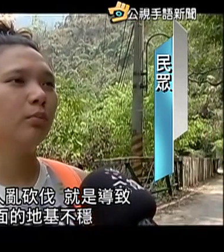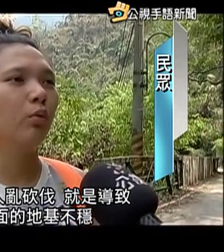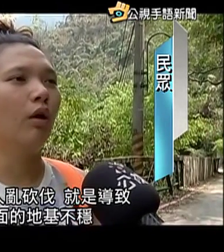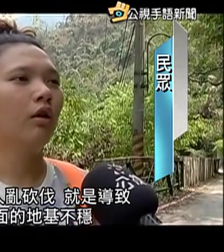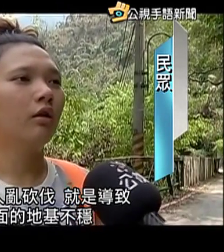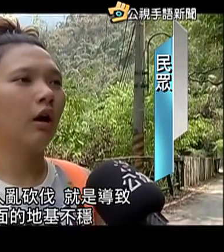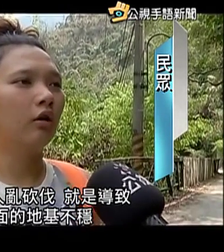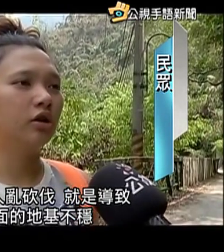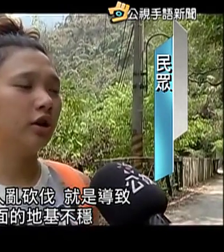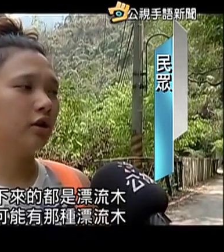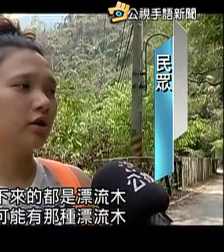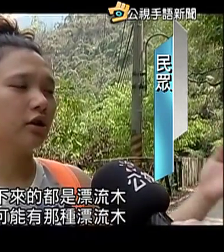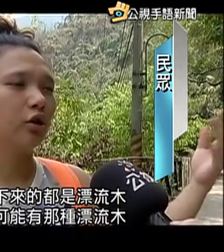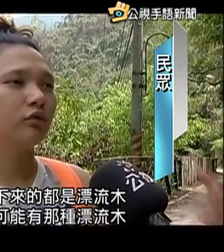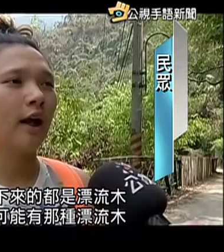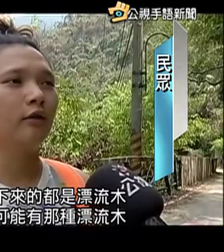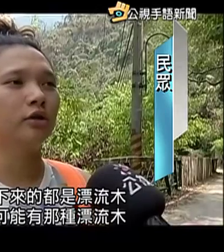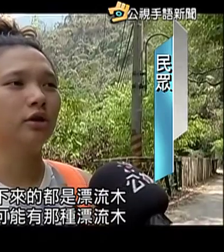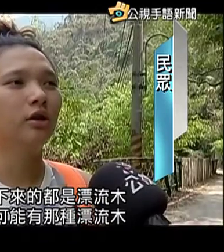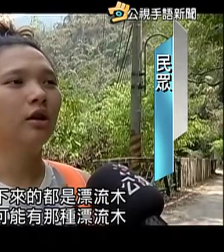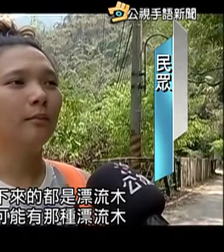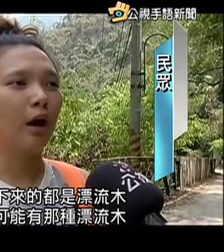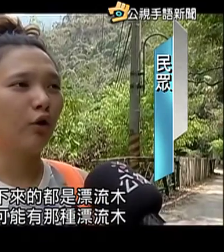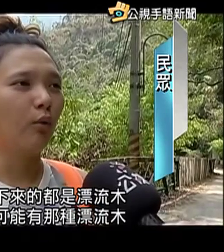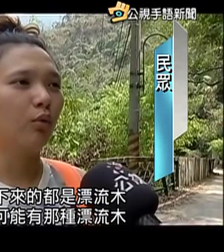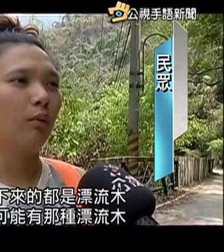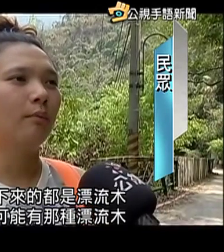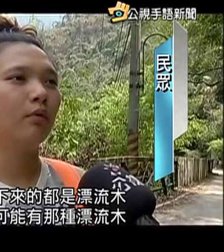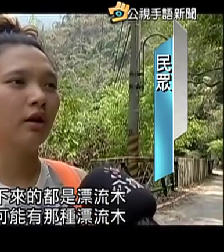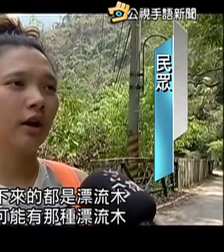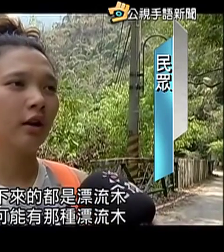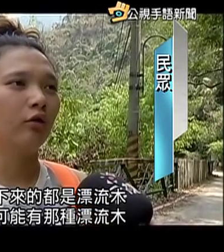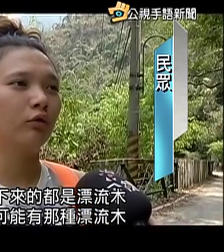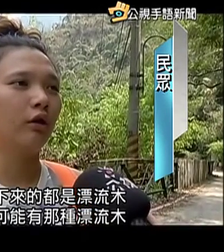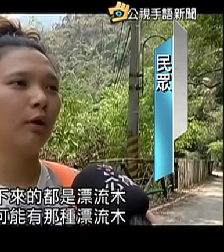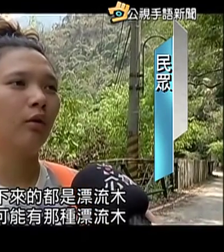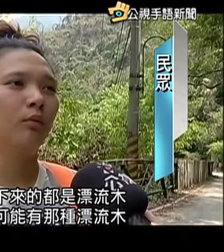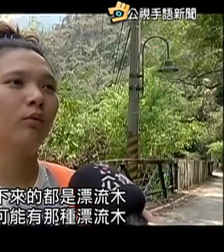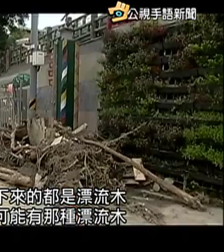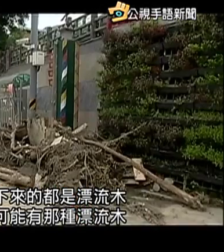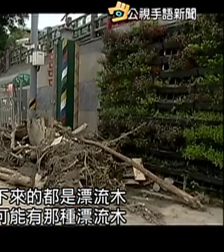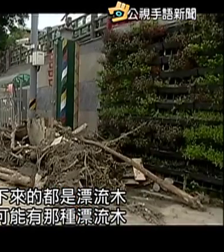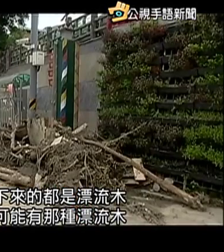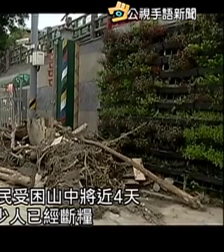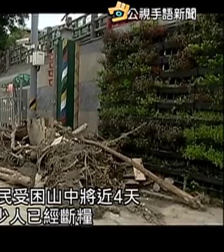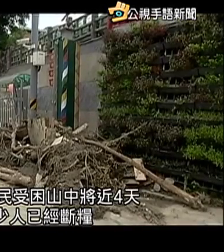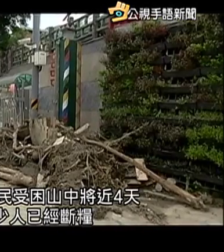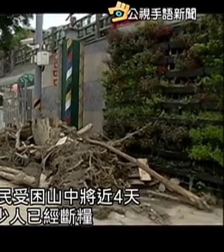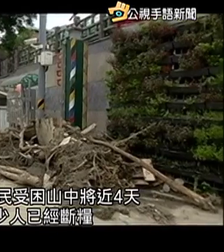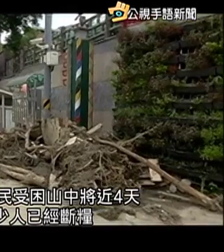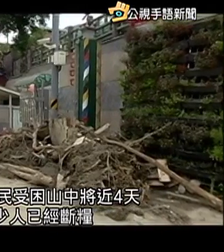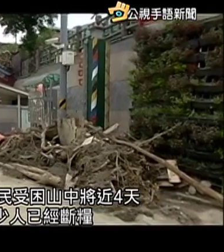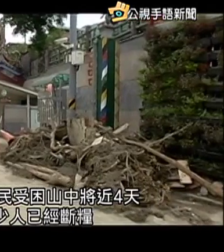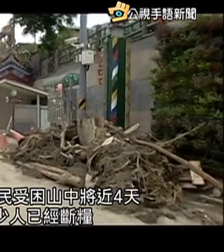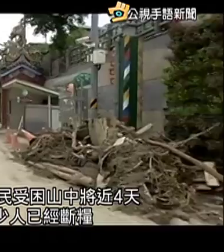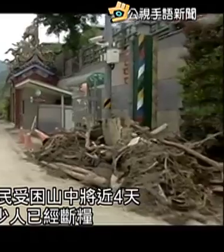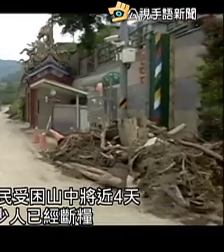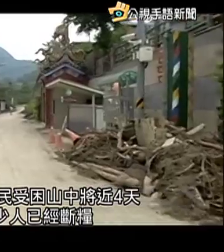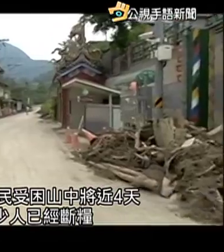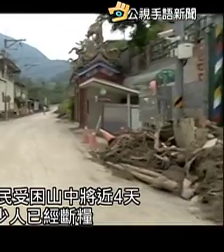不稳。然后今天这次冲下来都是漂流木，我们不可能看到那种漂流木。 信贤里的居民受困山中将近四天，不少